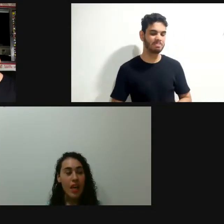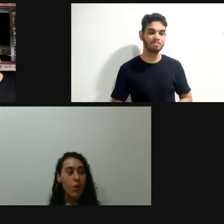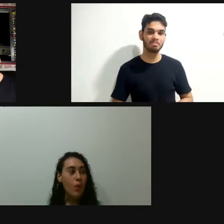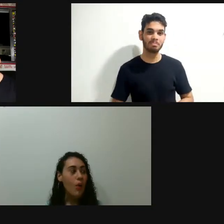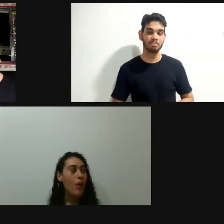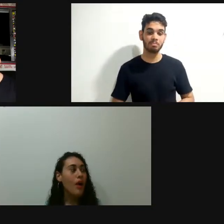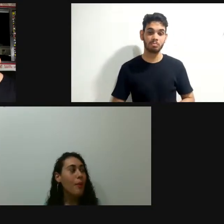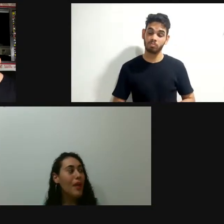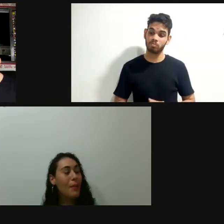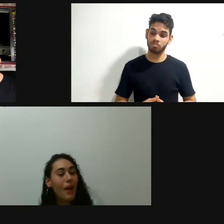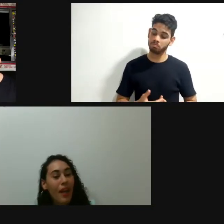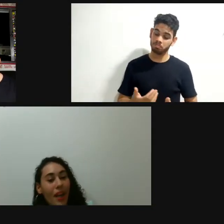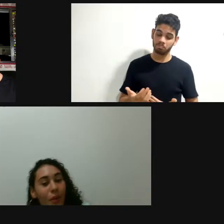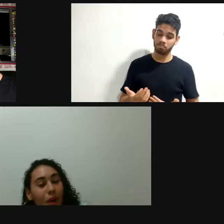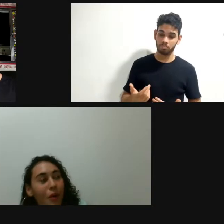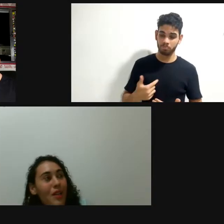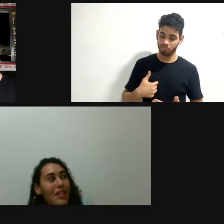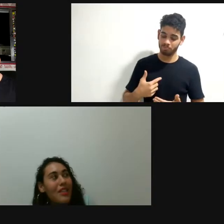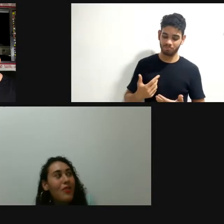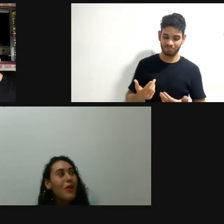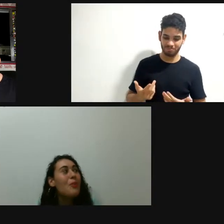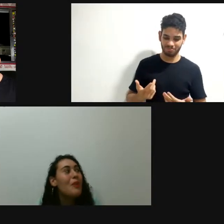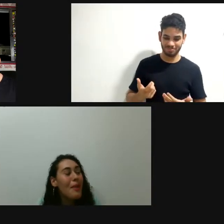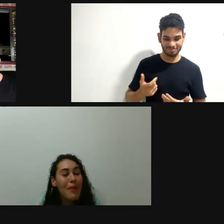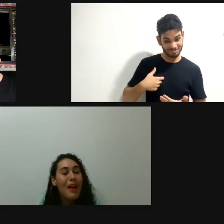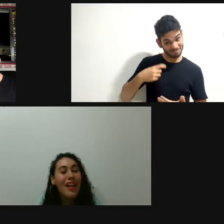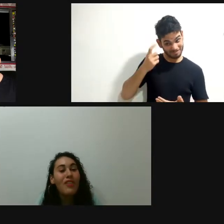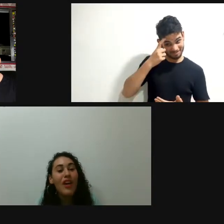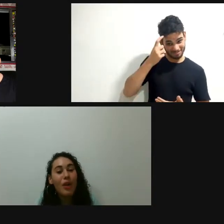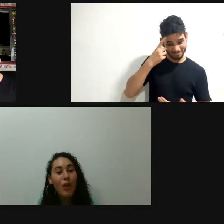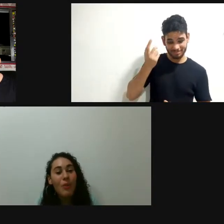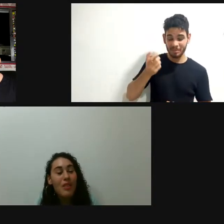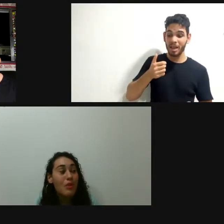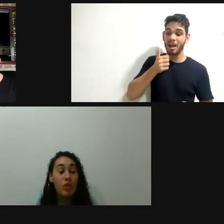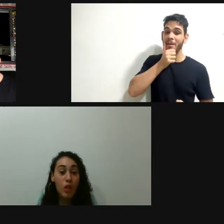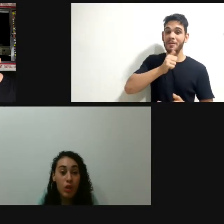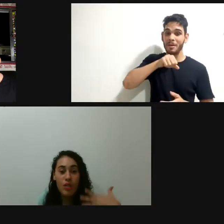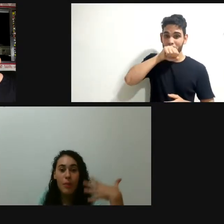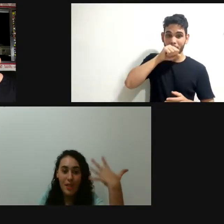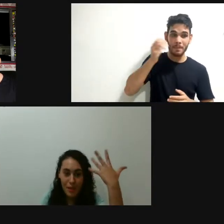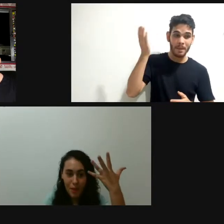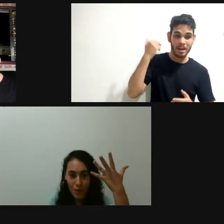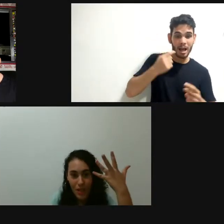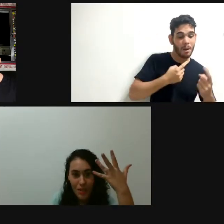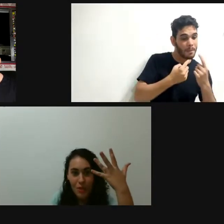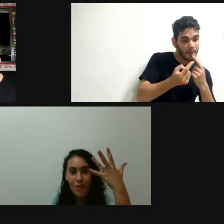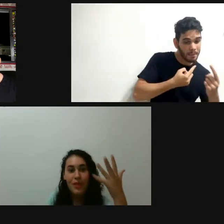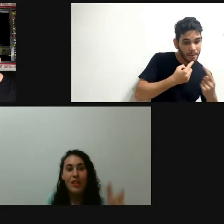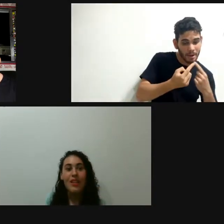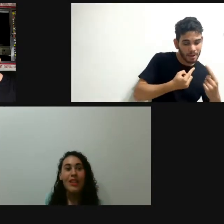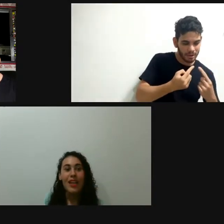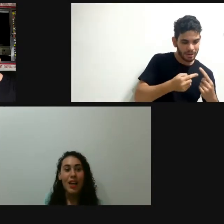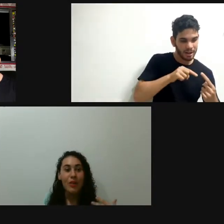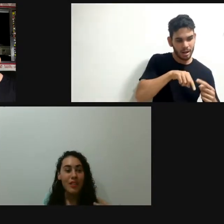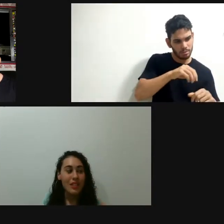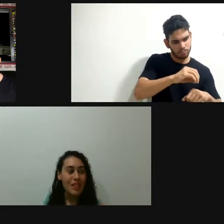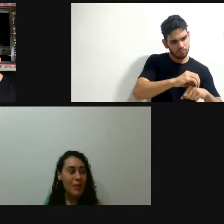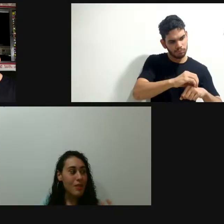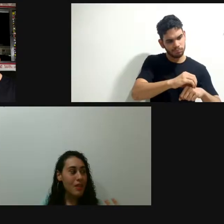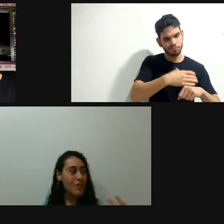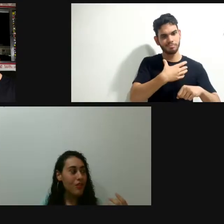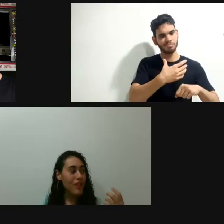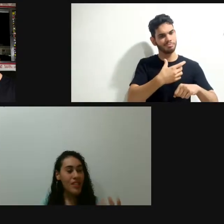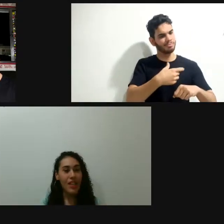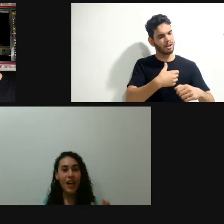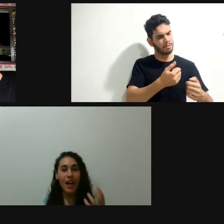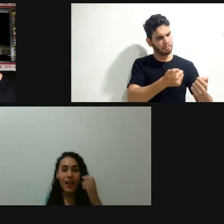Sim, uma coisa que foi minha mãe, ela falou mesmo, eu não tinha percebido isso. Eu